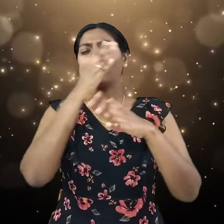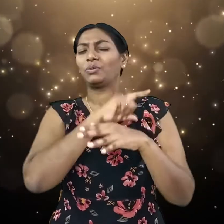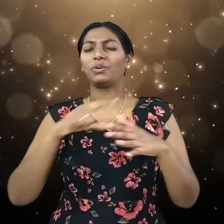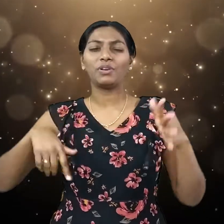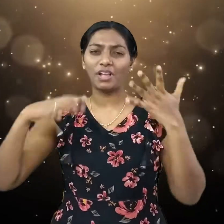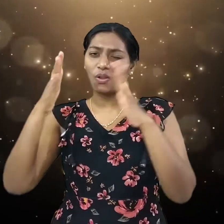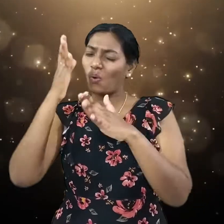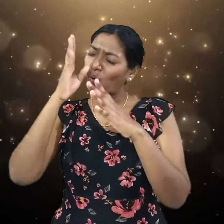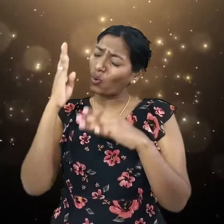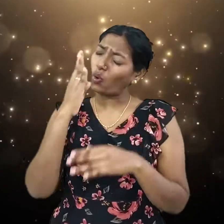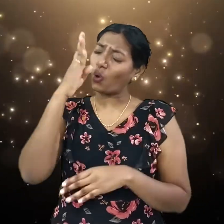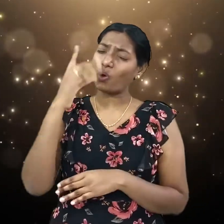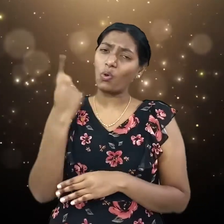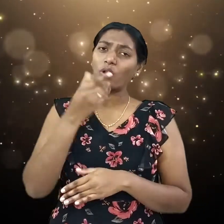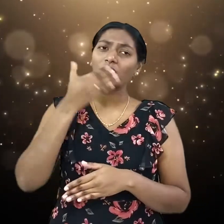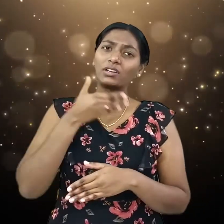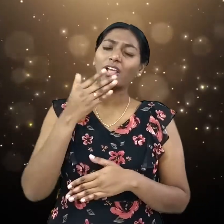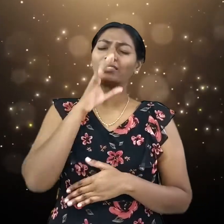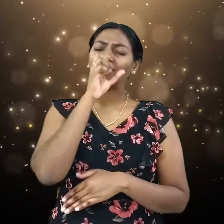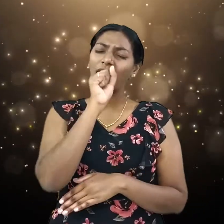सिखा पाएगा। प्रेज द लॉर्ड,